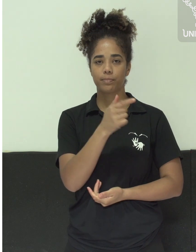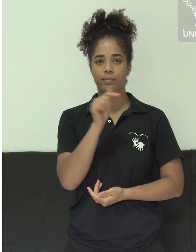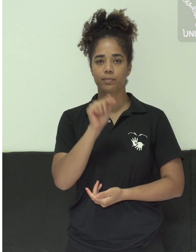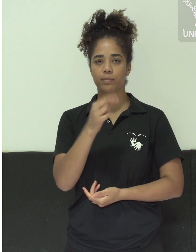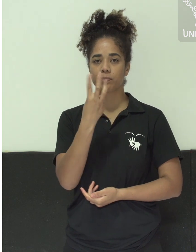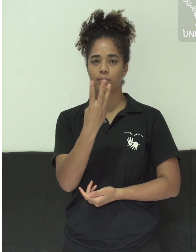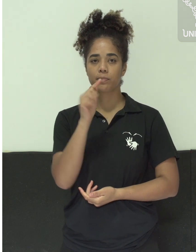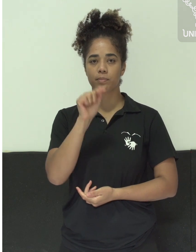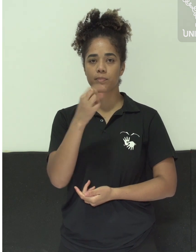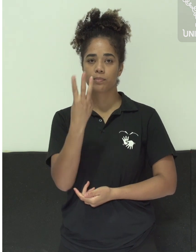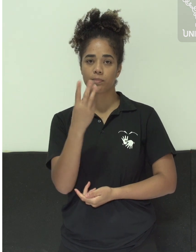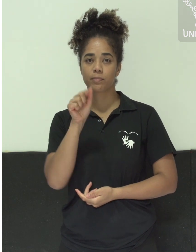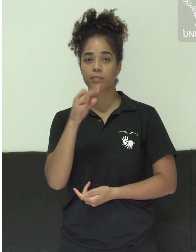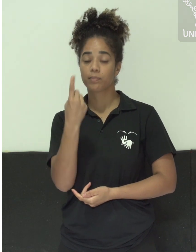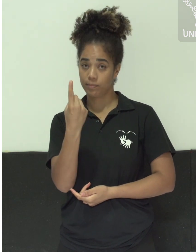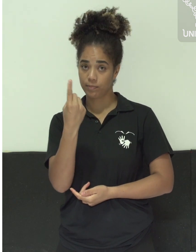7.3.3.1.